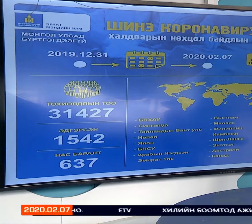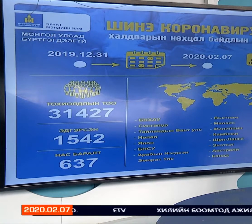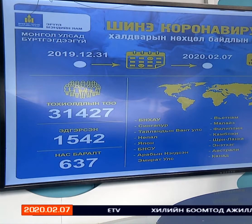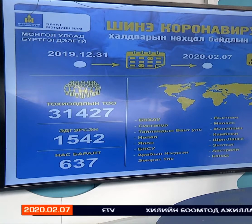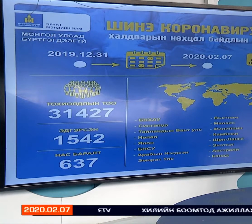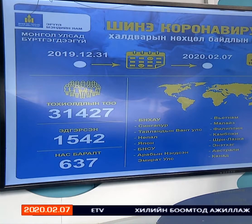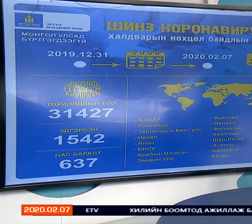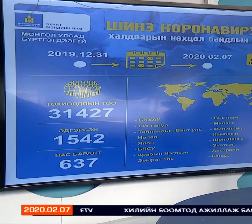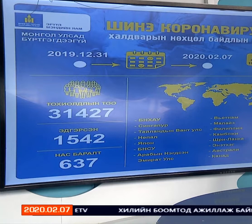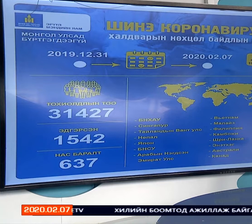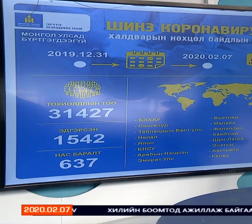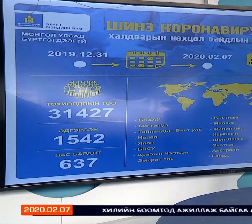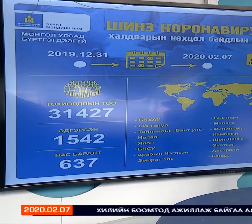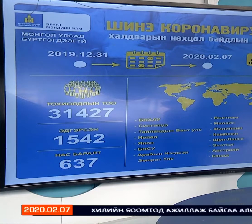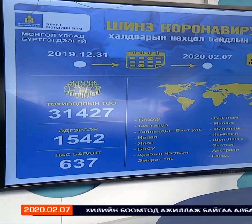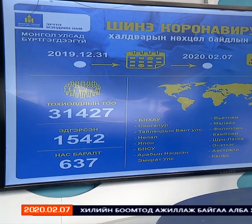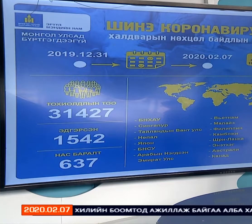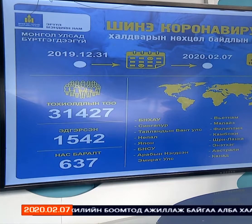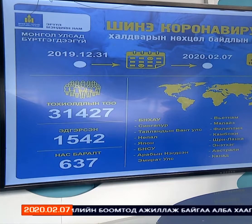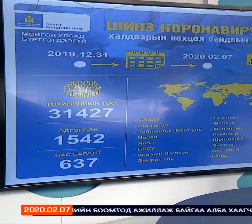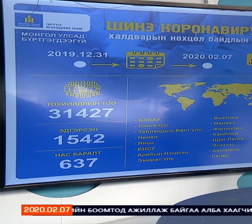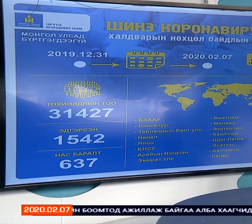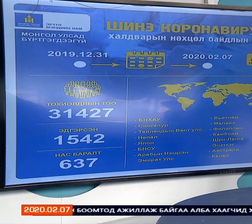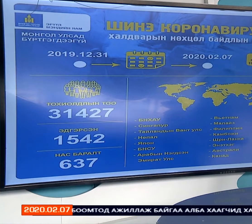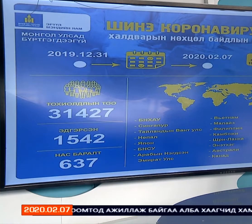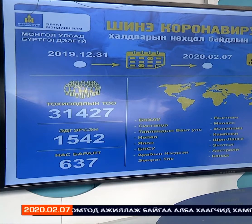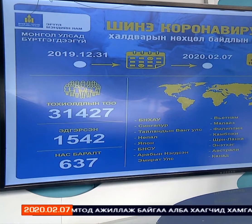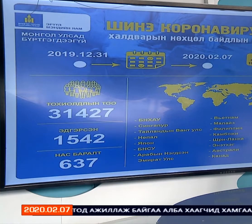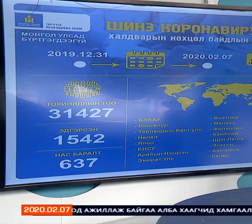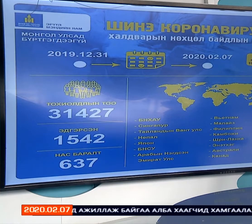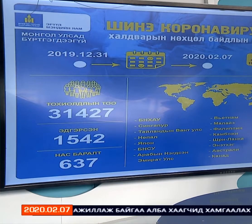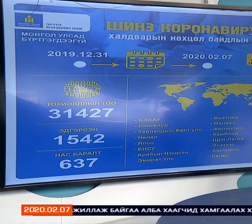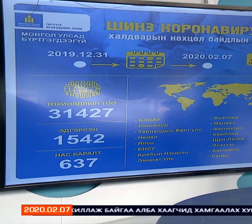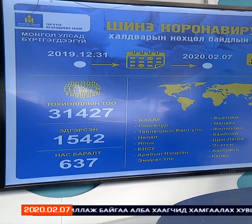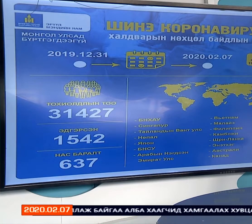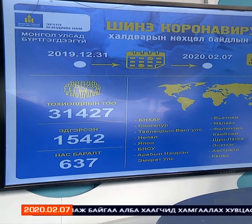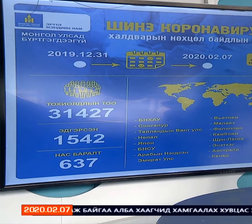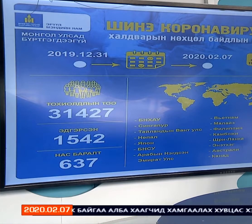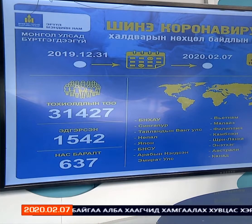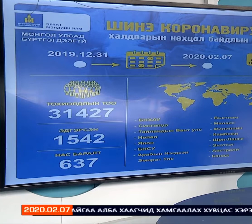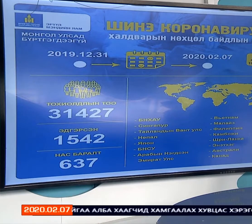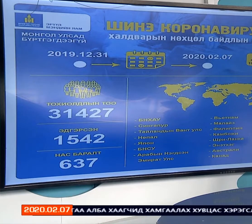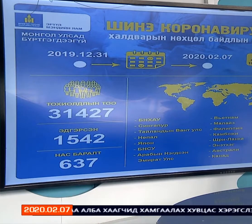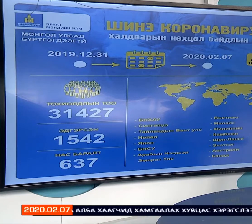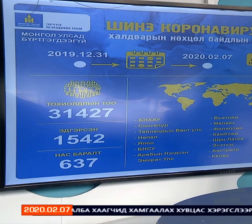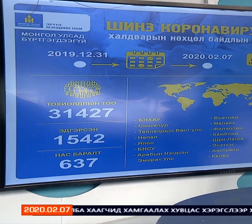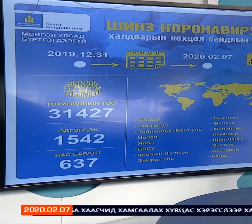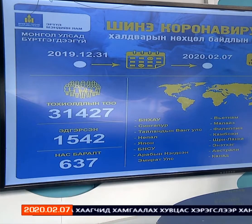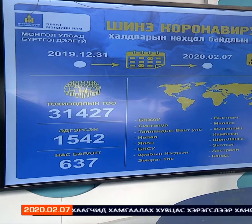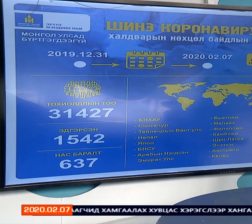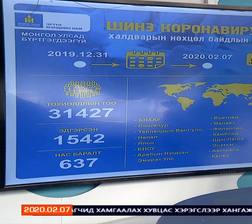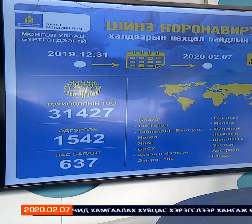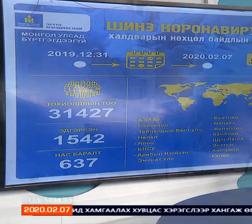шинээр 3,174 тохиолдол бүртгэгдсэн байна. Харин манай улсад коронавирусын халдвар бүртгэгдээгүй хэвээр байна.